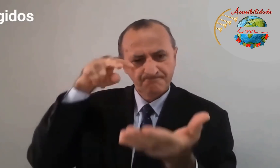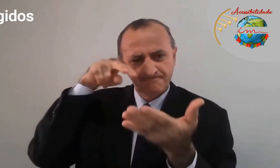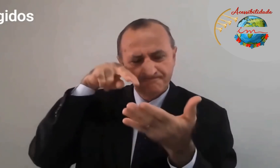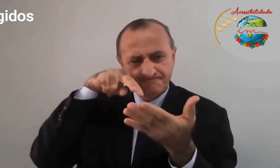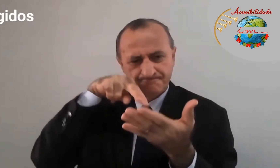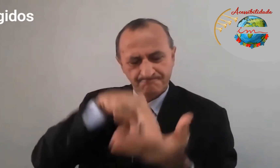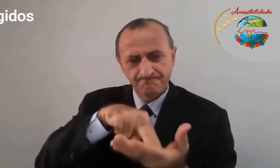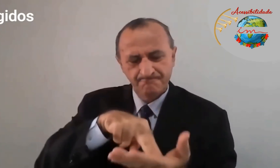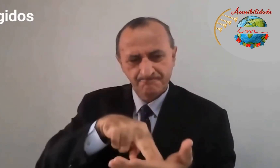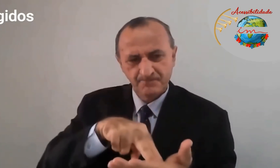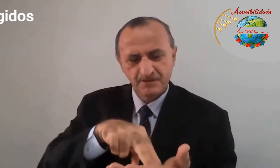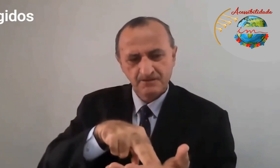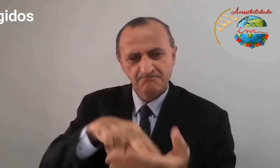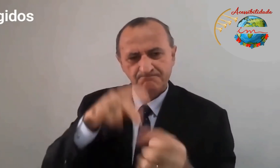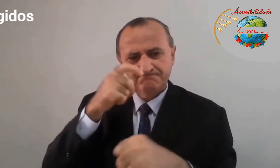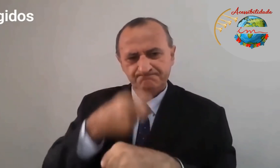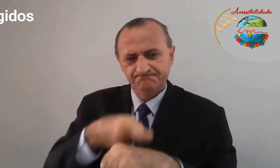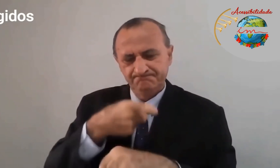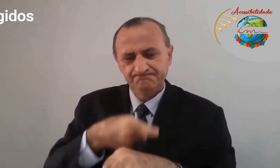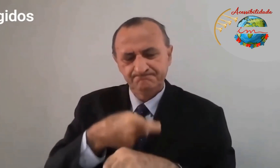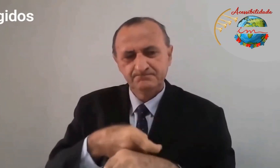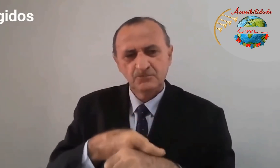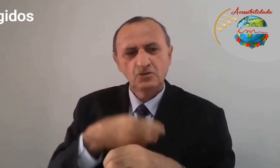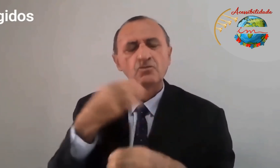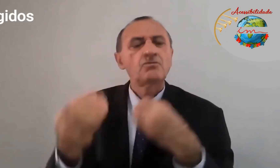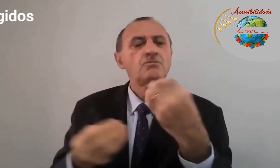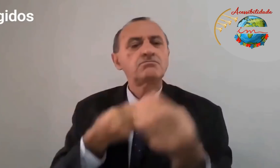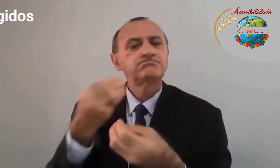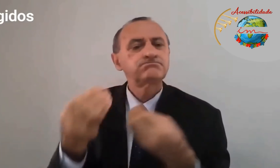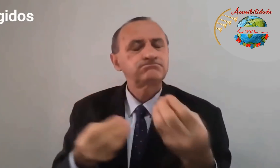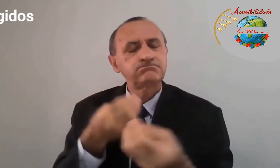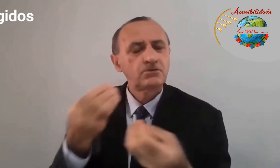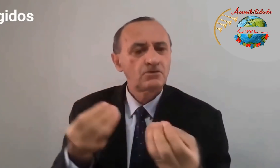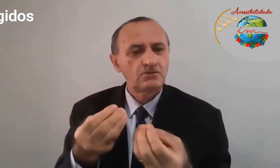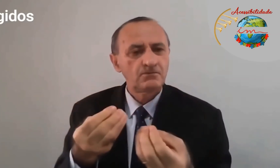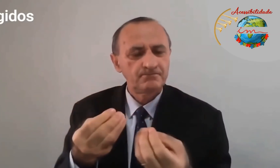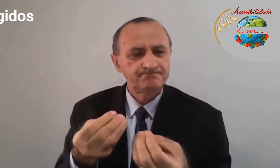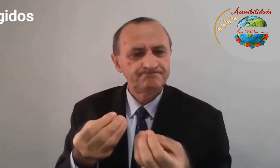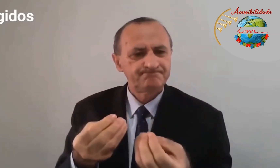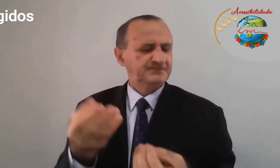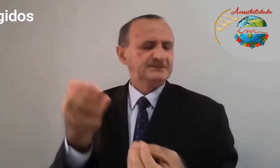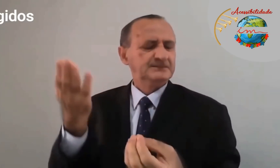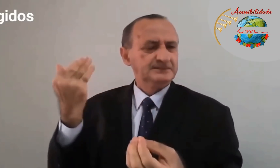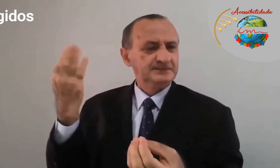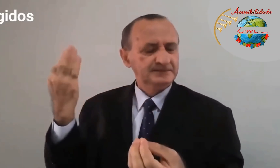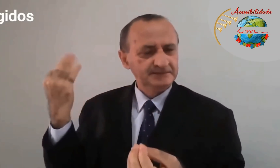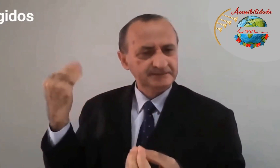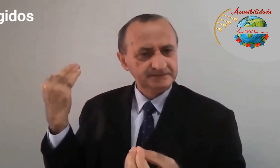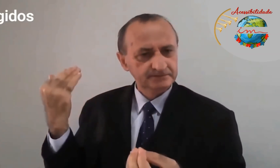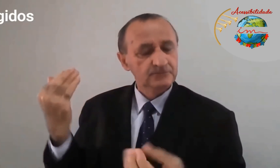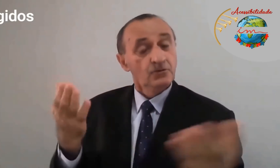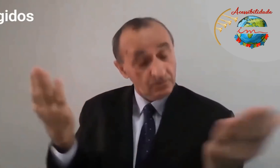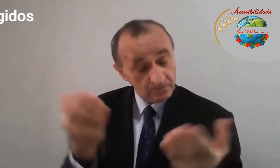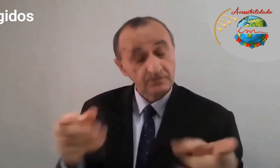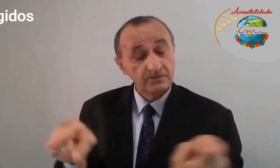É de estar firme, algo firme. Então, lá no passado e hoje